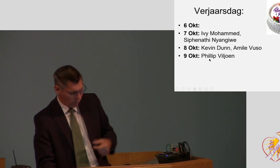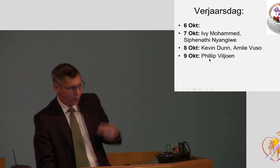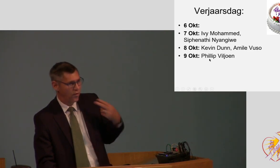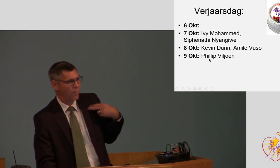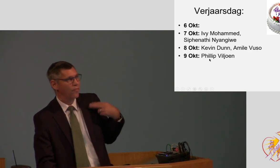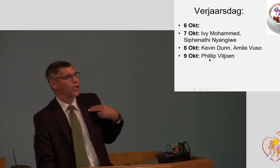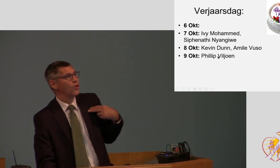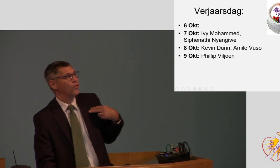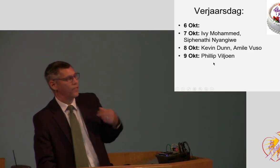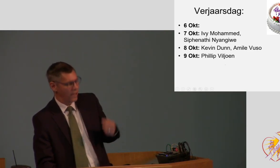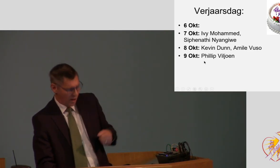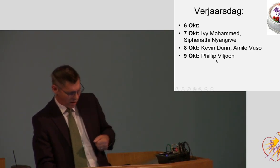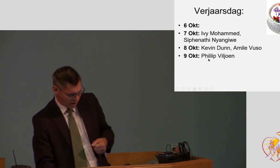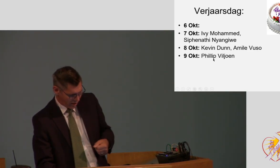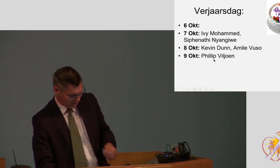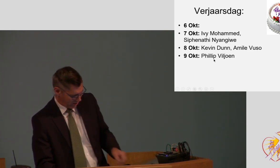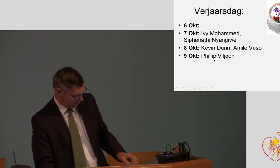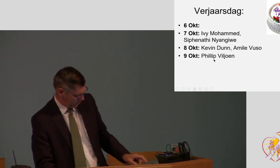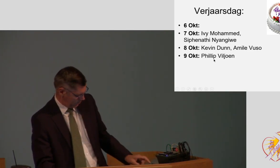Flip Viljoen verjaar.